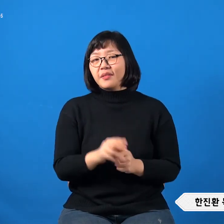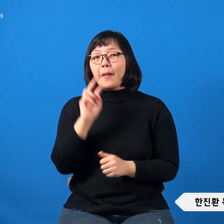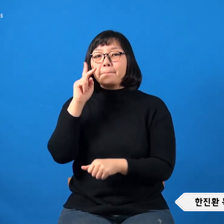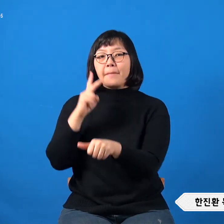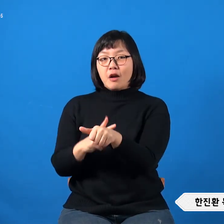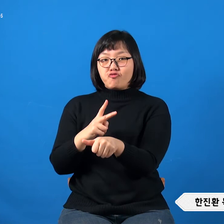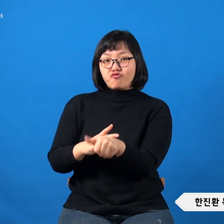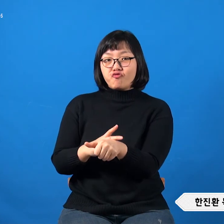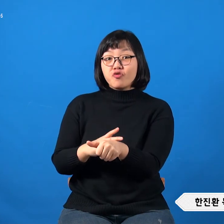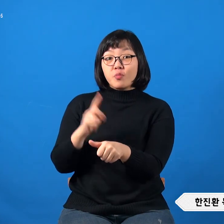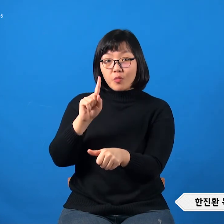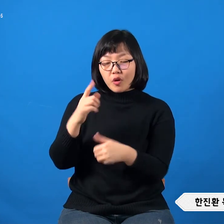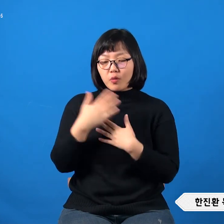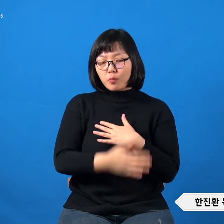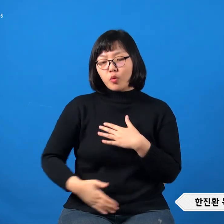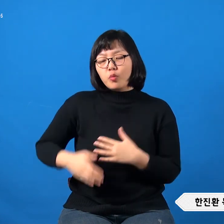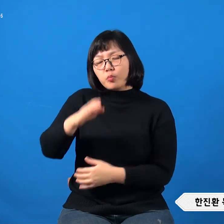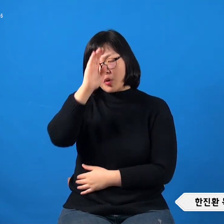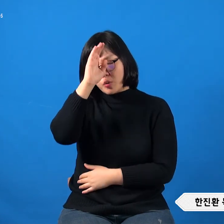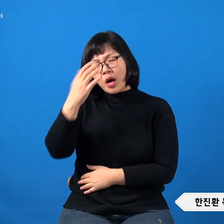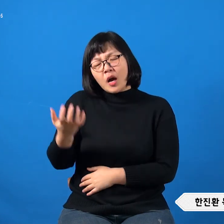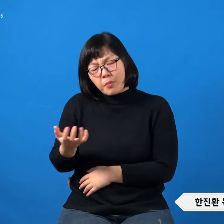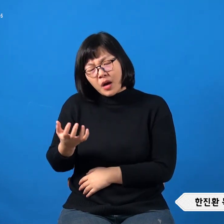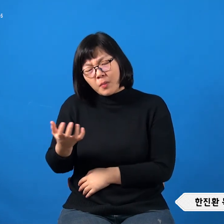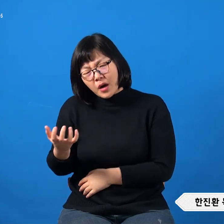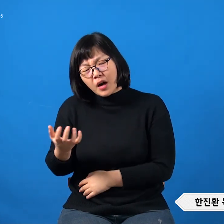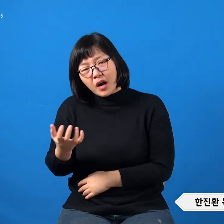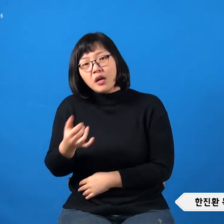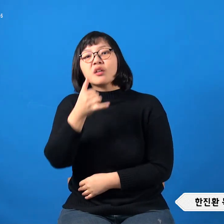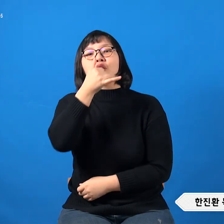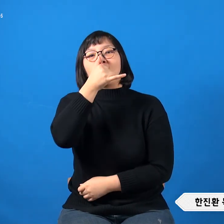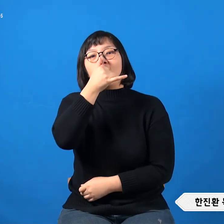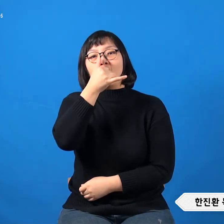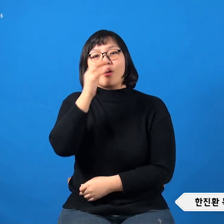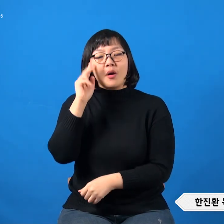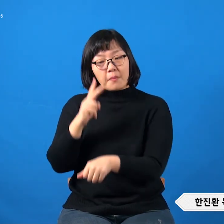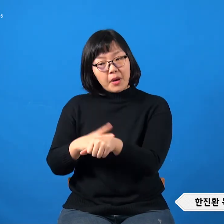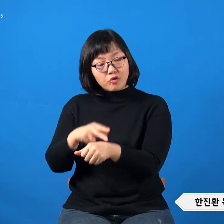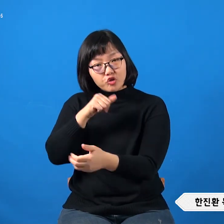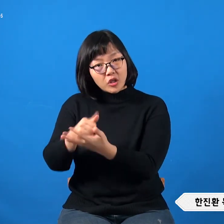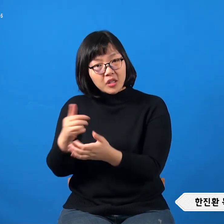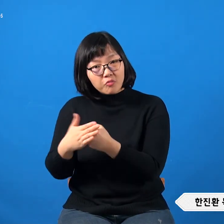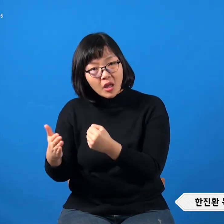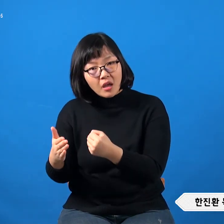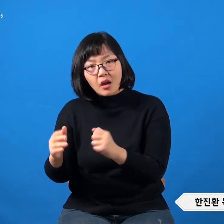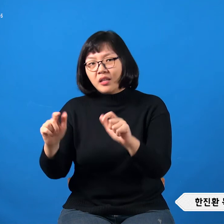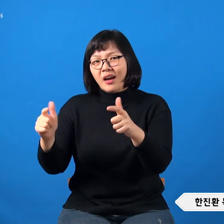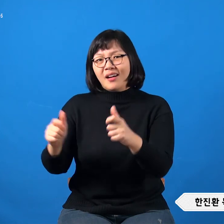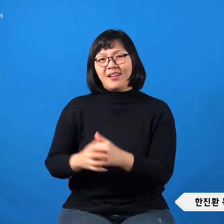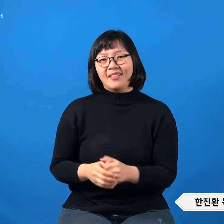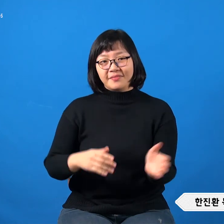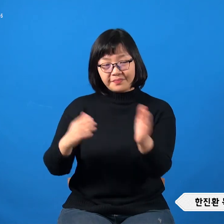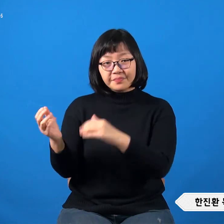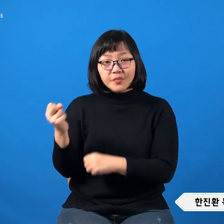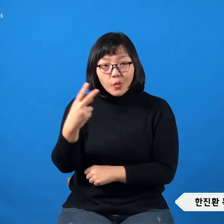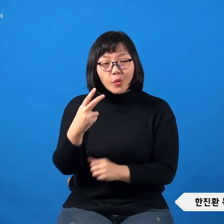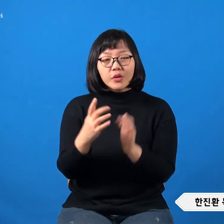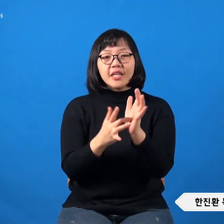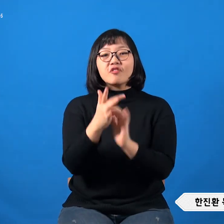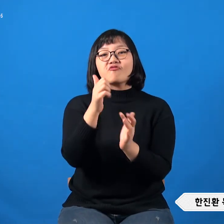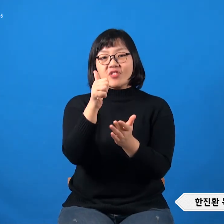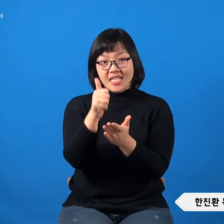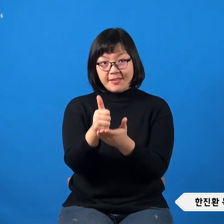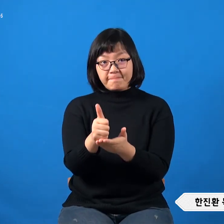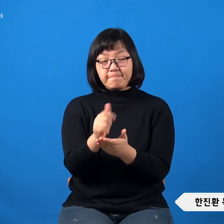고질적인 병으로 고생을 많이 했는데 그것도 바울 사도가 죄를 지어서 그런 것이 아닙니다. 예수님은 날 때부터